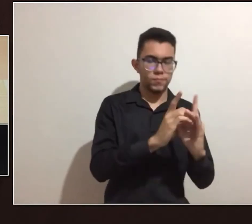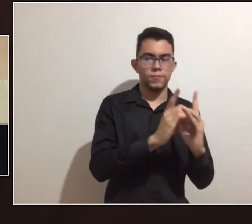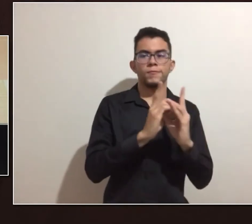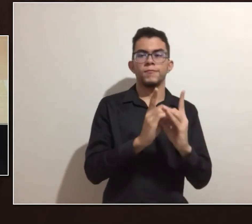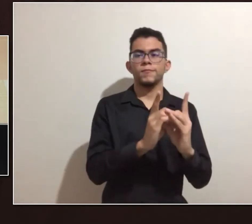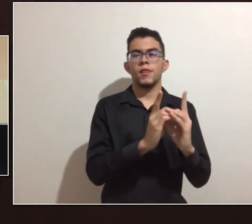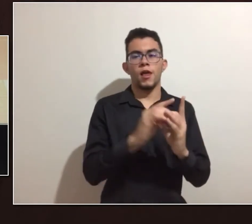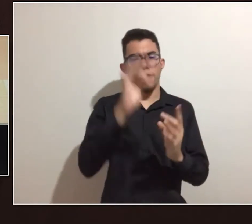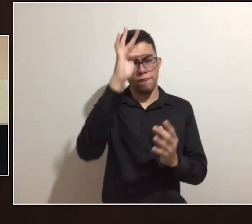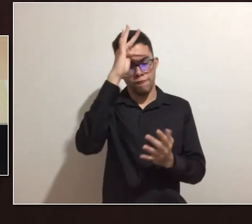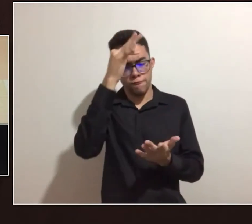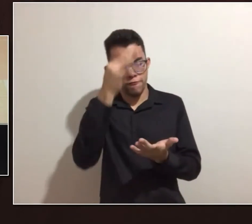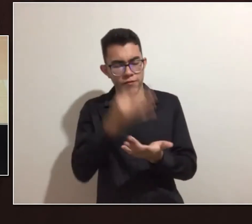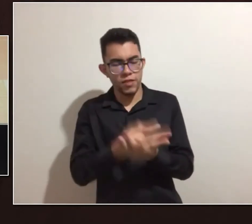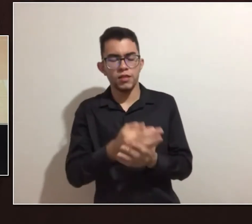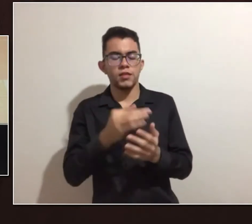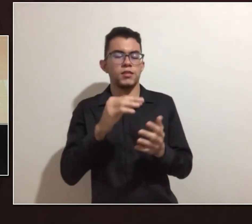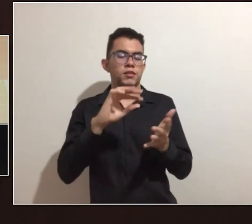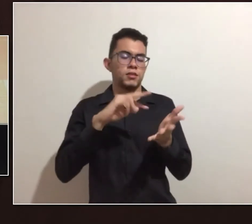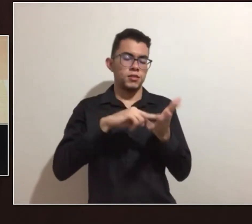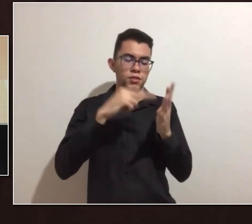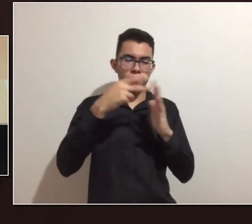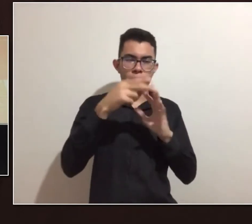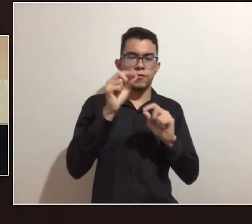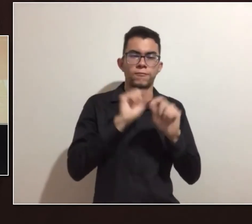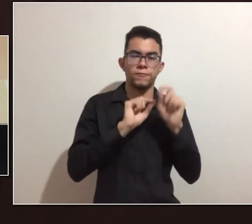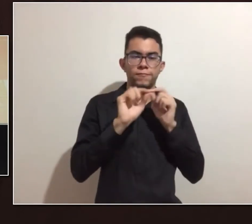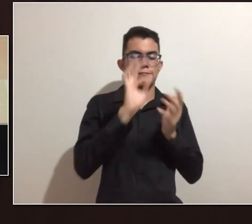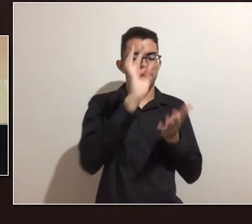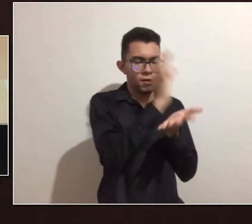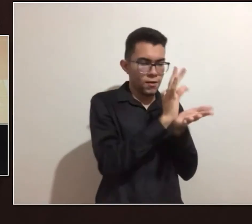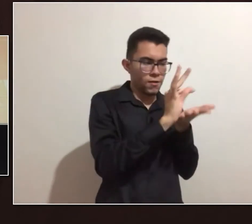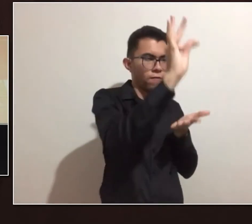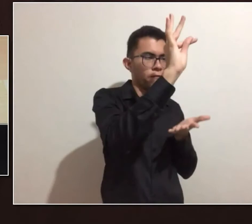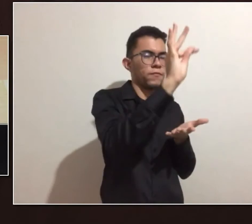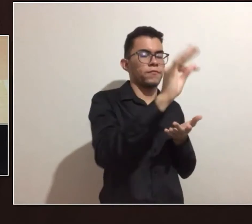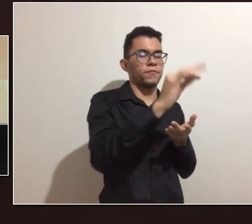fé entrou com poder e pelo Espírito Santo